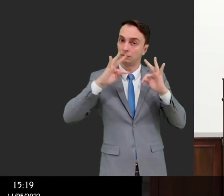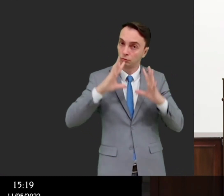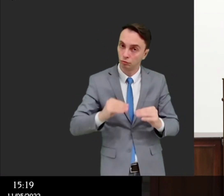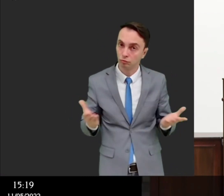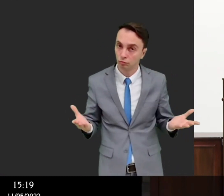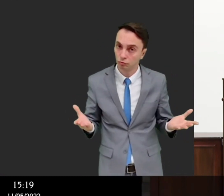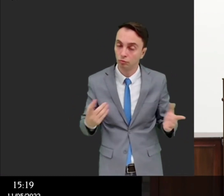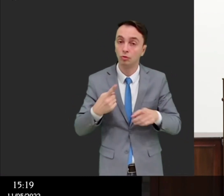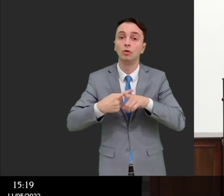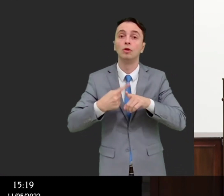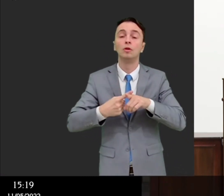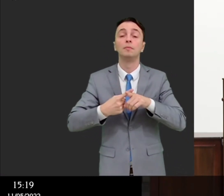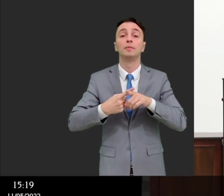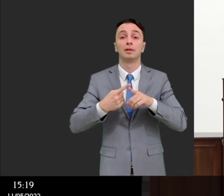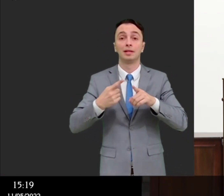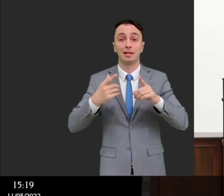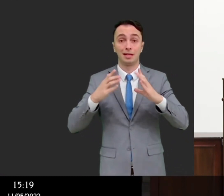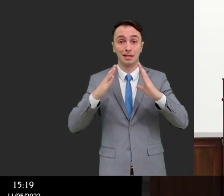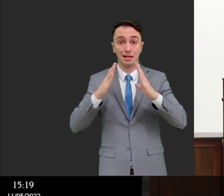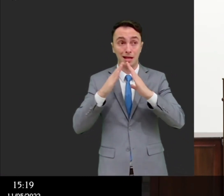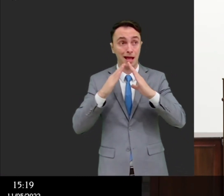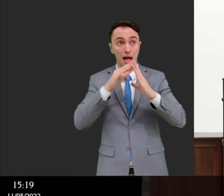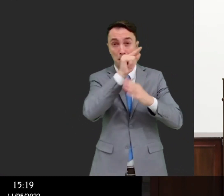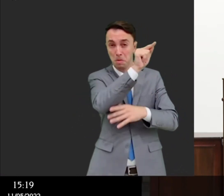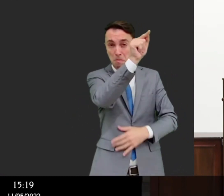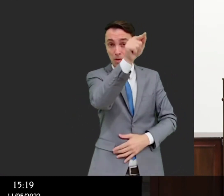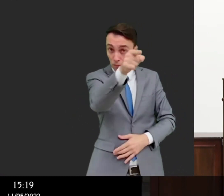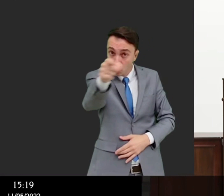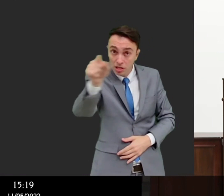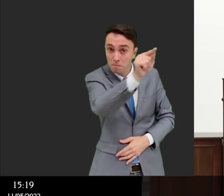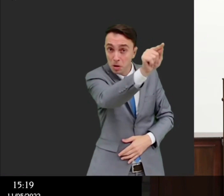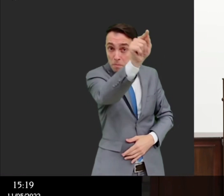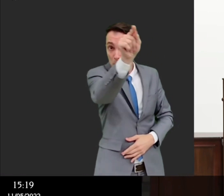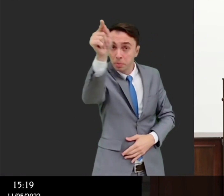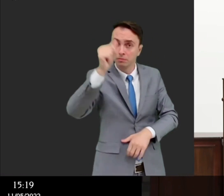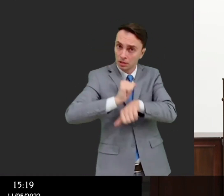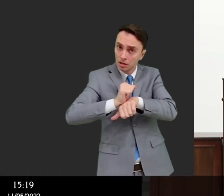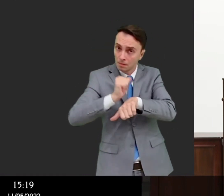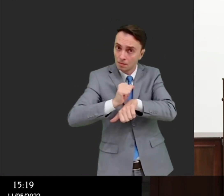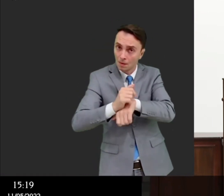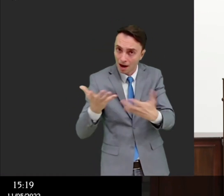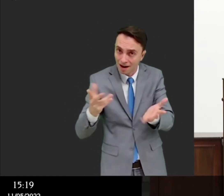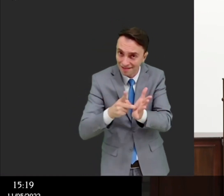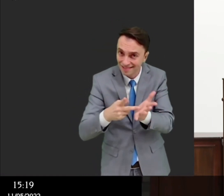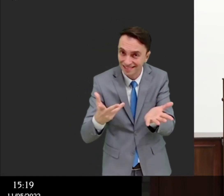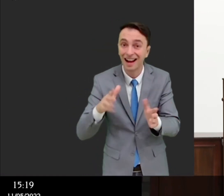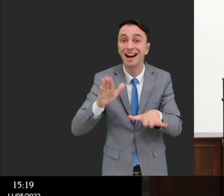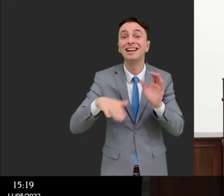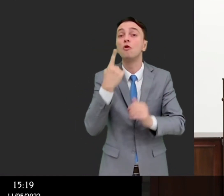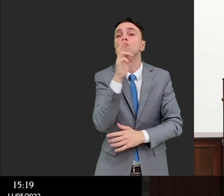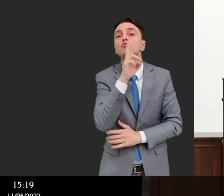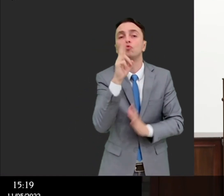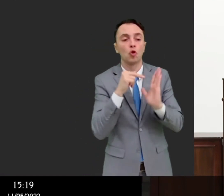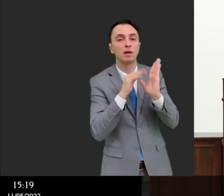tudo? Porque o povo, à distância, está esperando. Será que ele vai ler? Diz que teve um dia um que não leu, mas